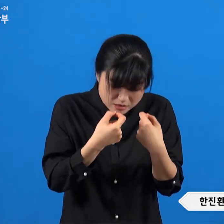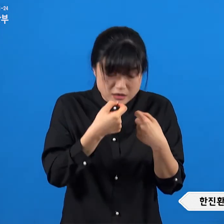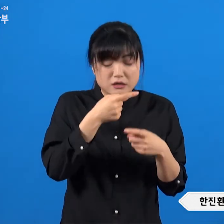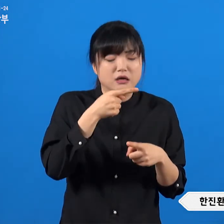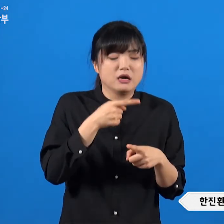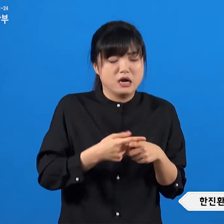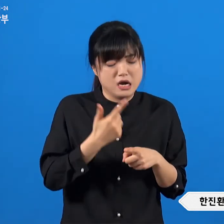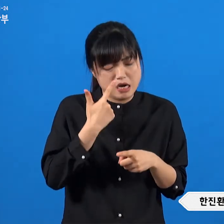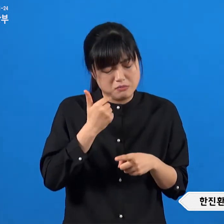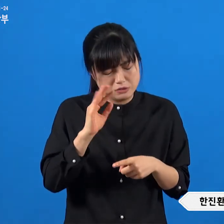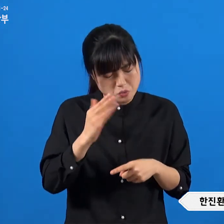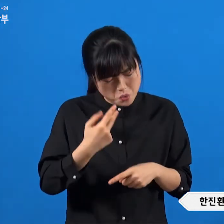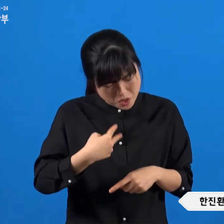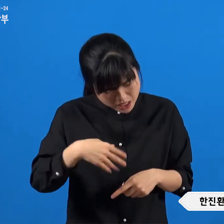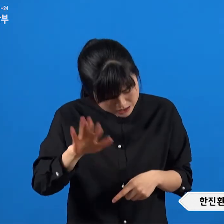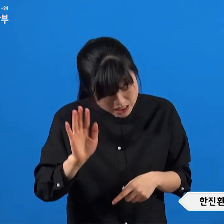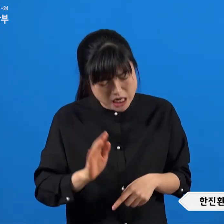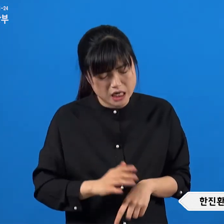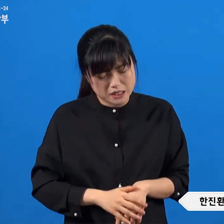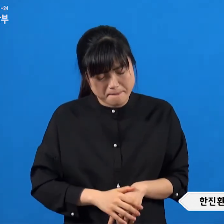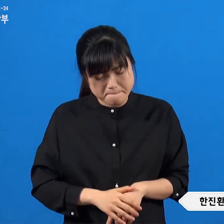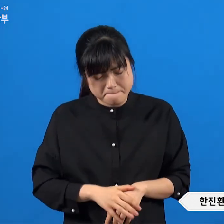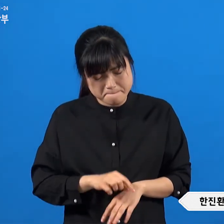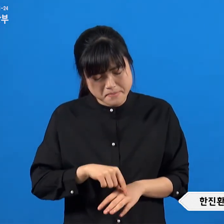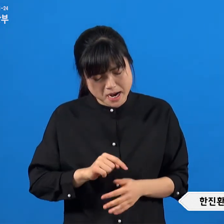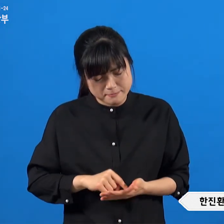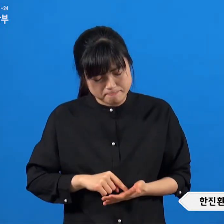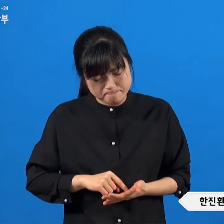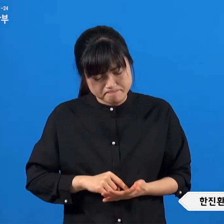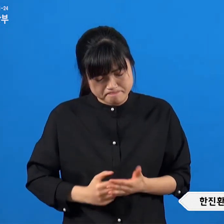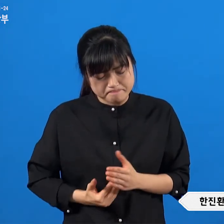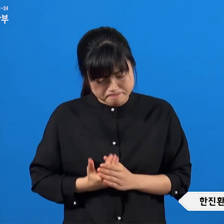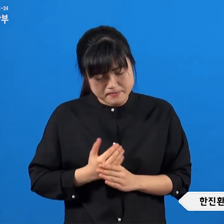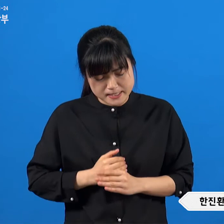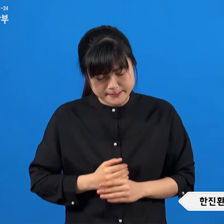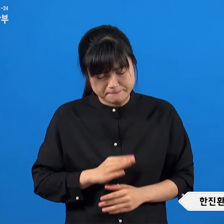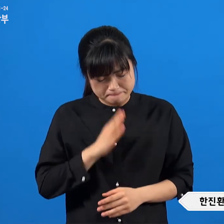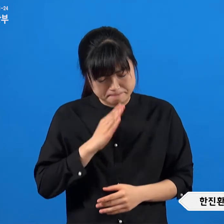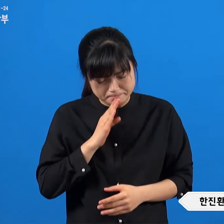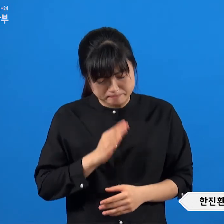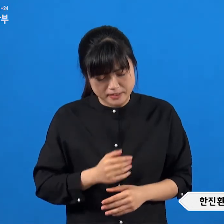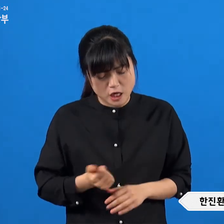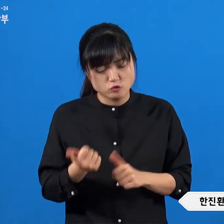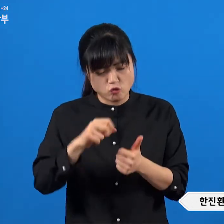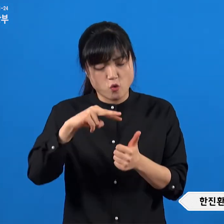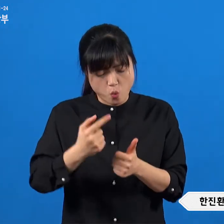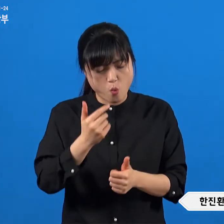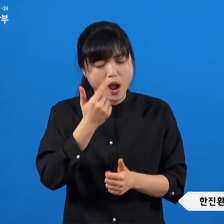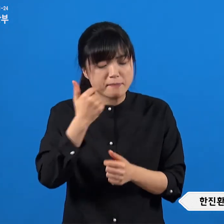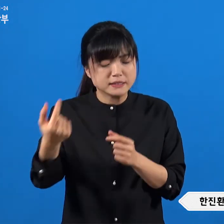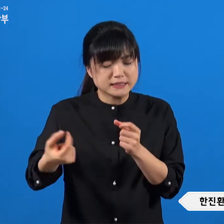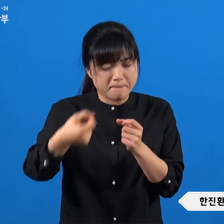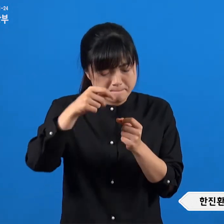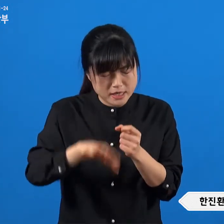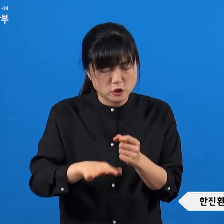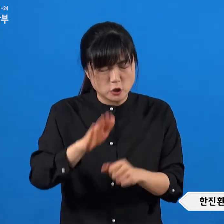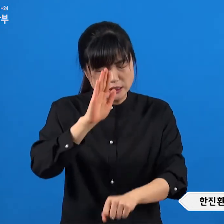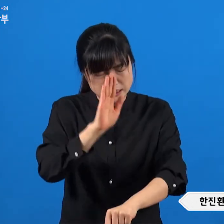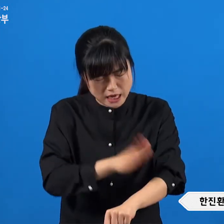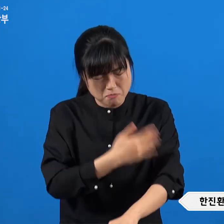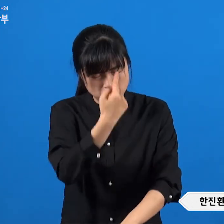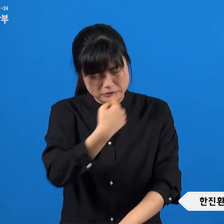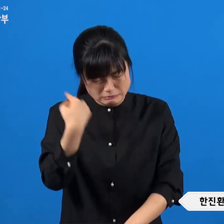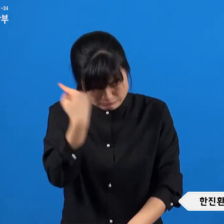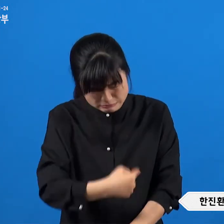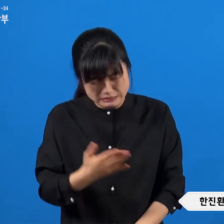아버지께로 돌아가자 하는 생각이 들기 시작합니다. 그래, 죽어도 아버지 앞에 가서 잘못했습니다 아버지,